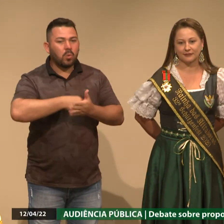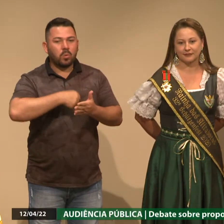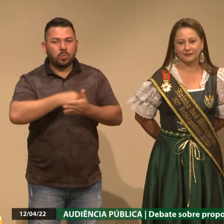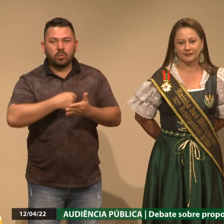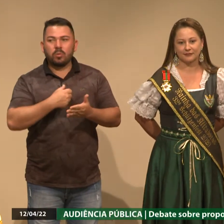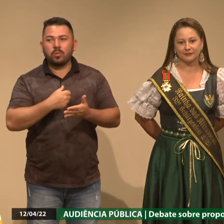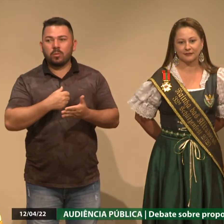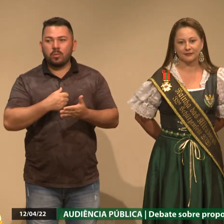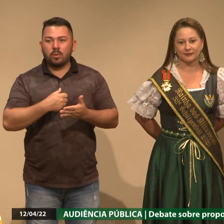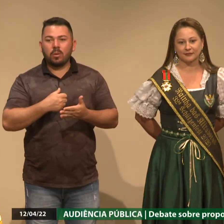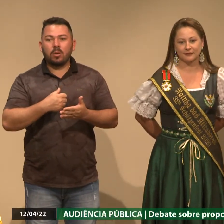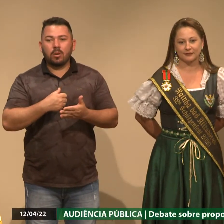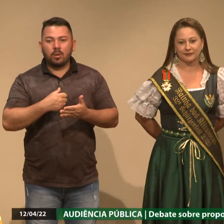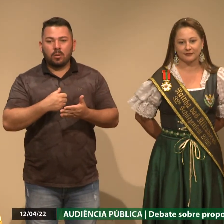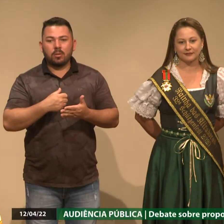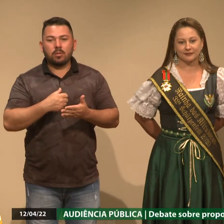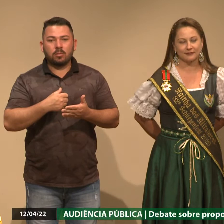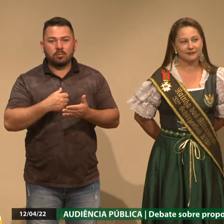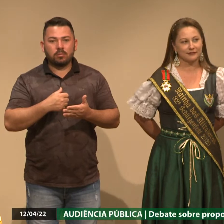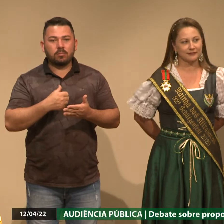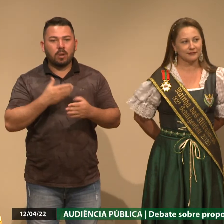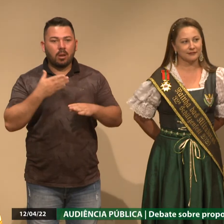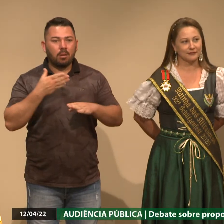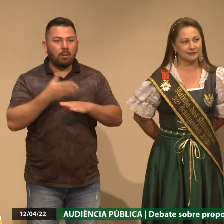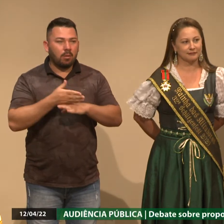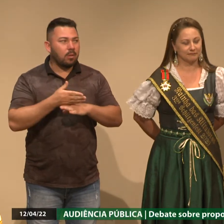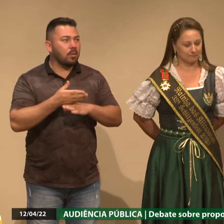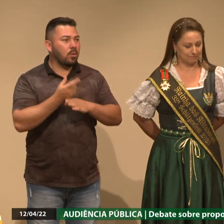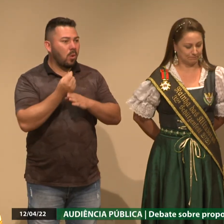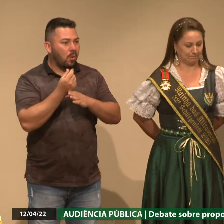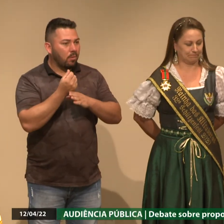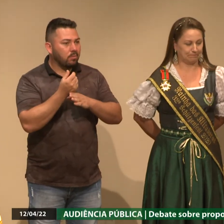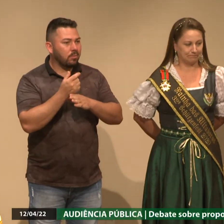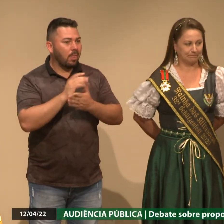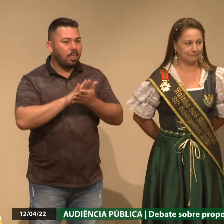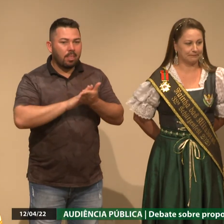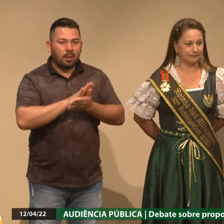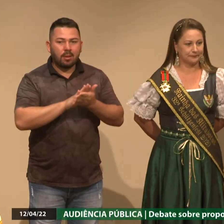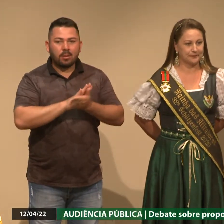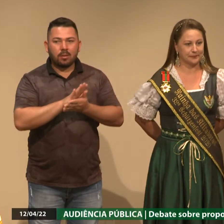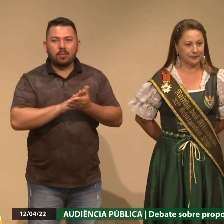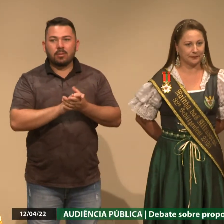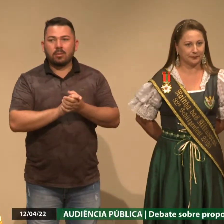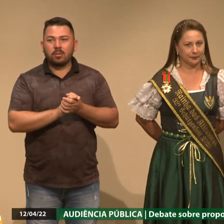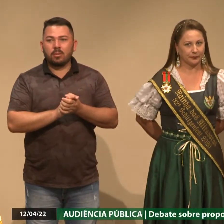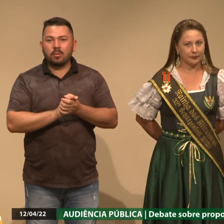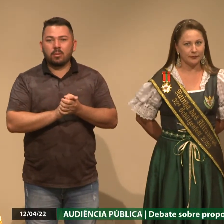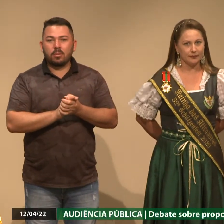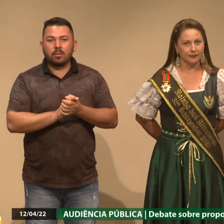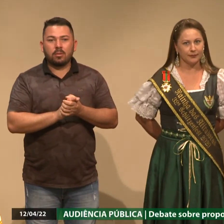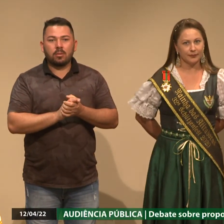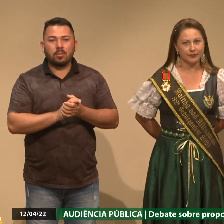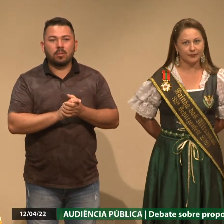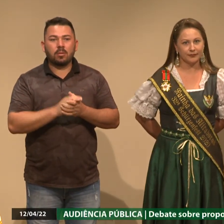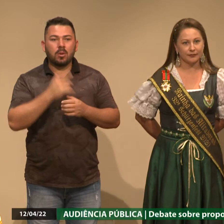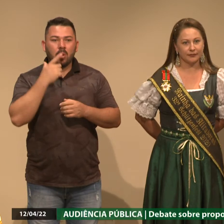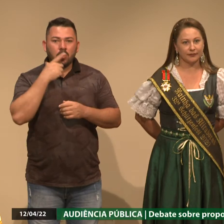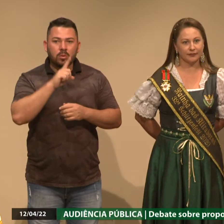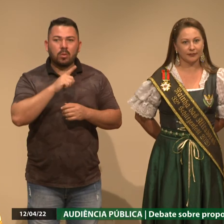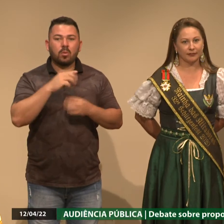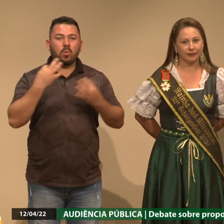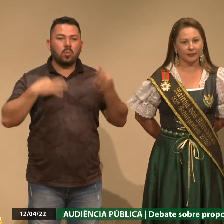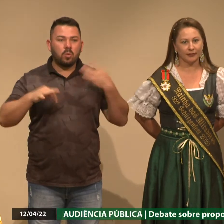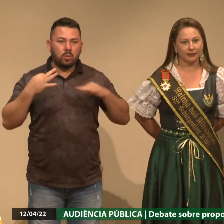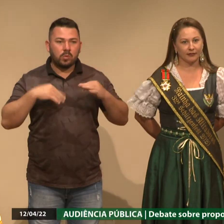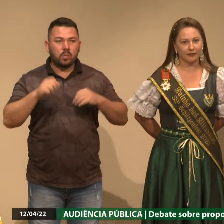suas sociedades voluntariamente sem ganhar um centavo e movimentando o turismo da